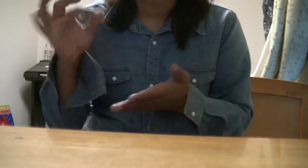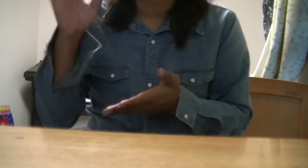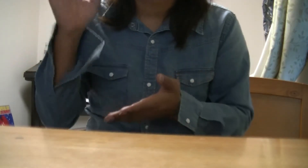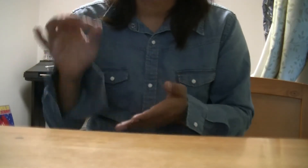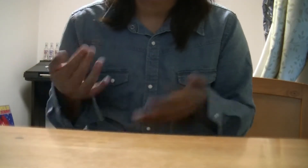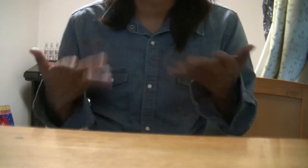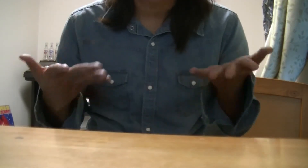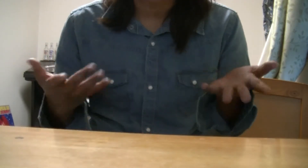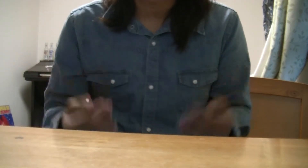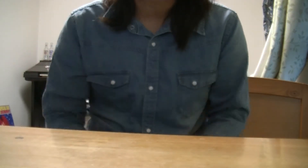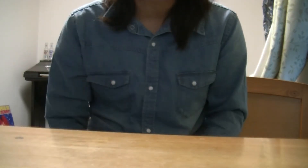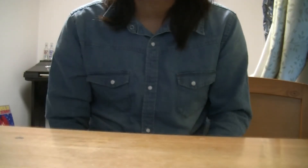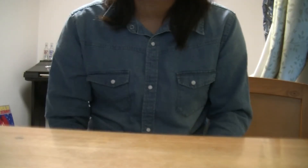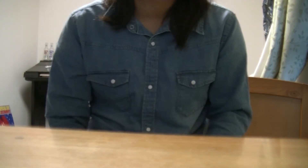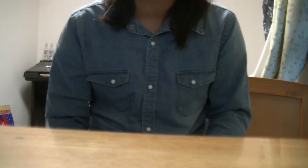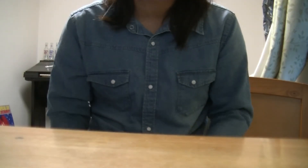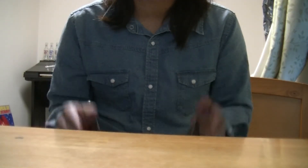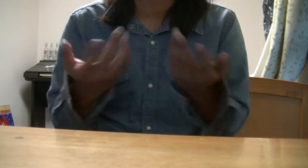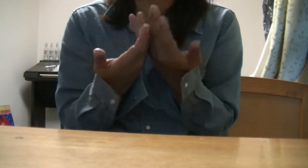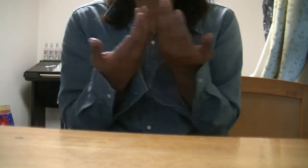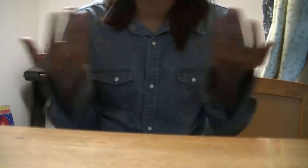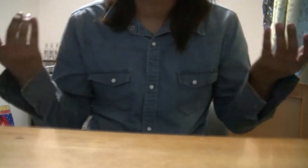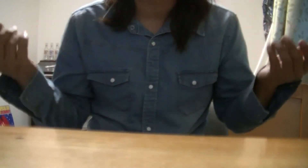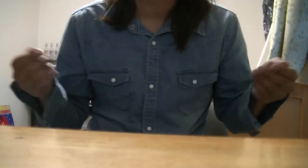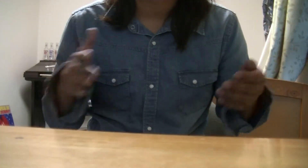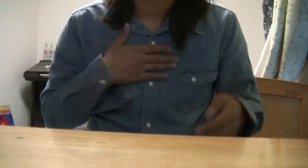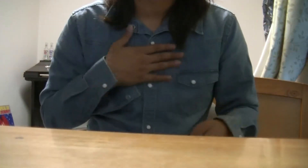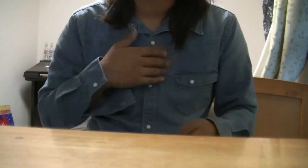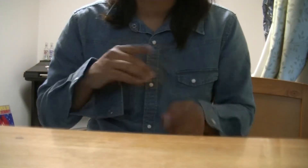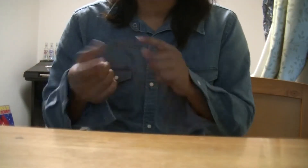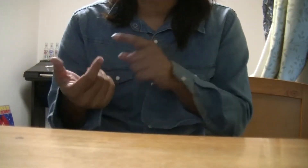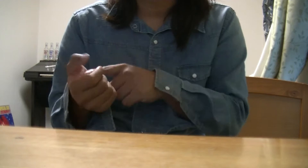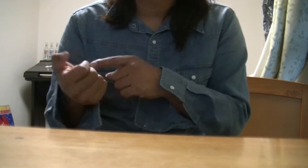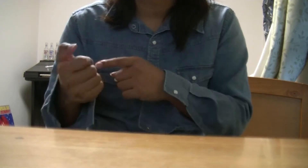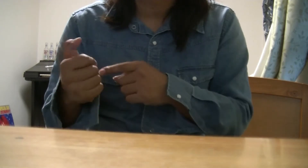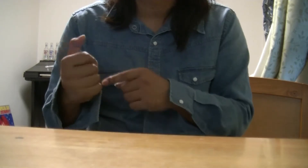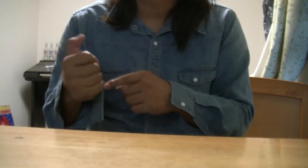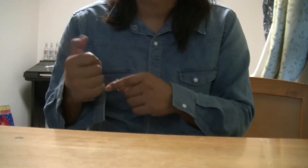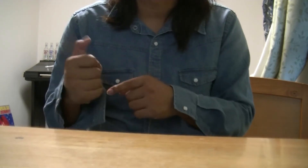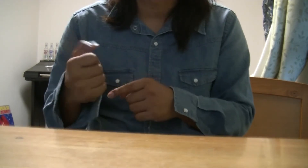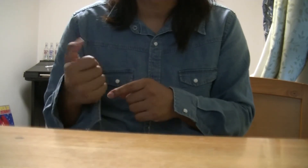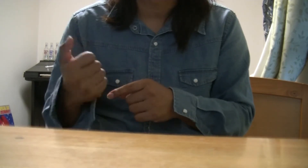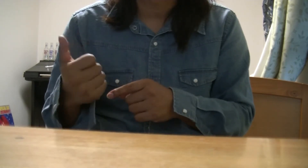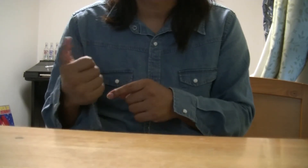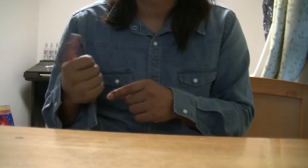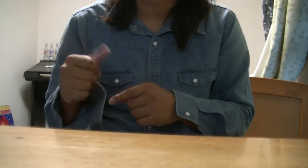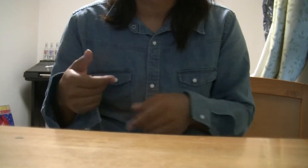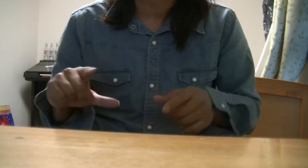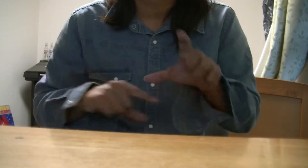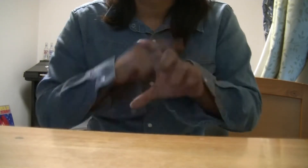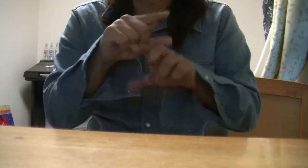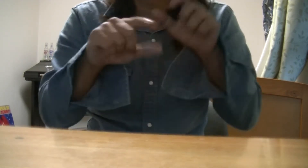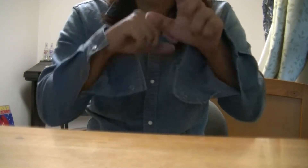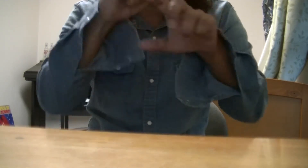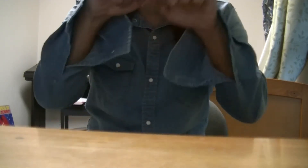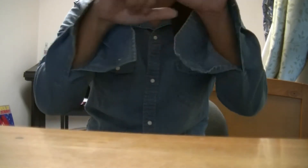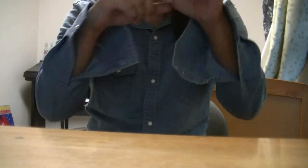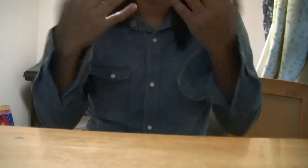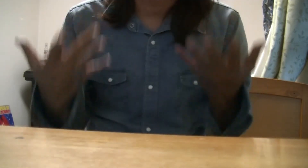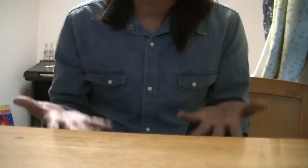ですね。そういうものを手放していって自分のプラスカウンターのことばかりを押していくとどんどんこの状態になっていきます。美しい